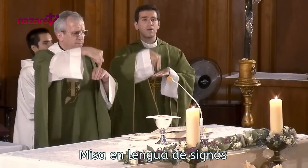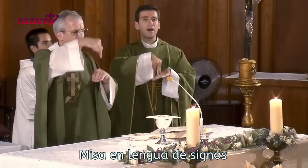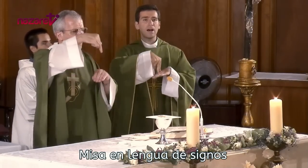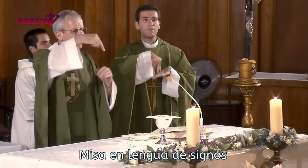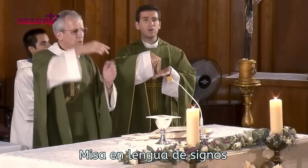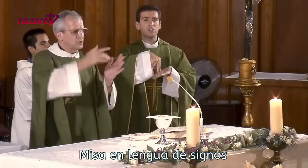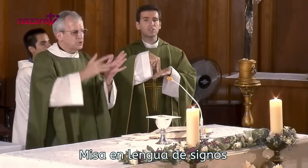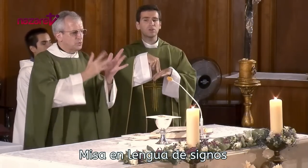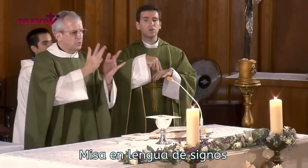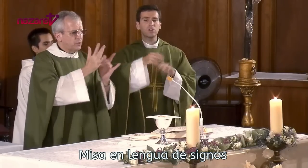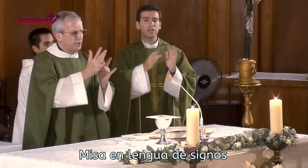proclamamos tu